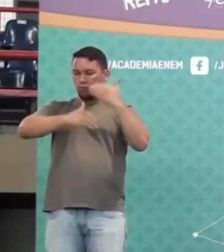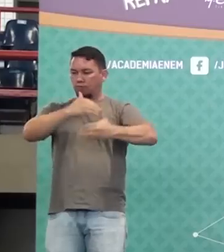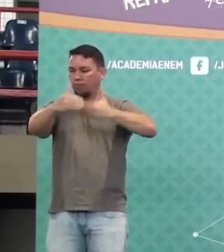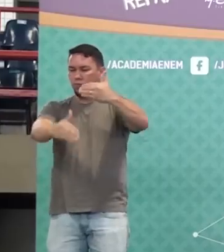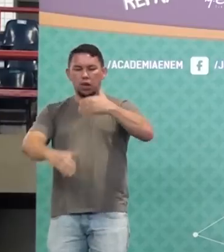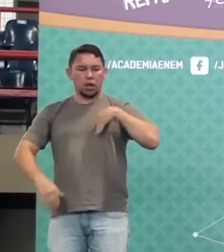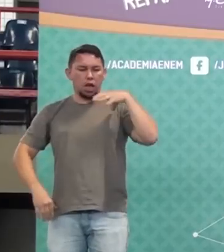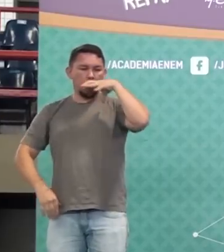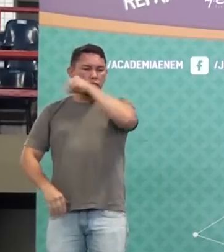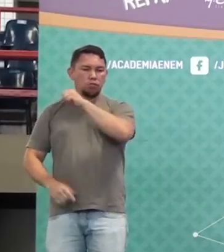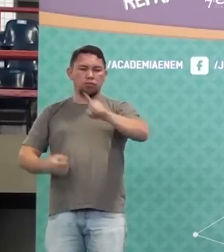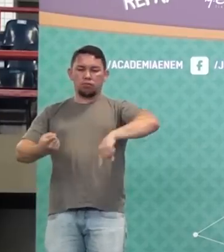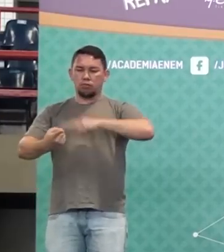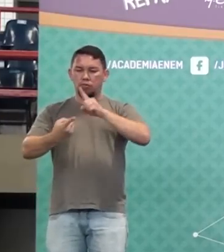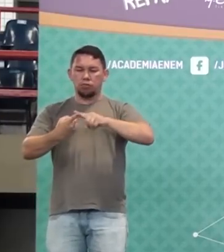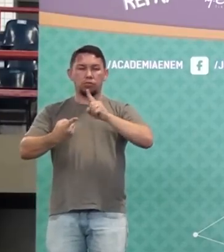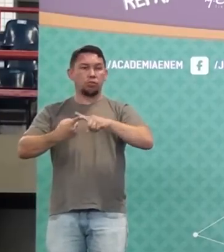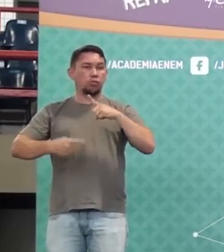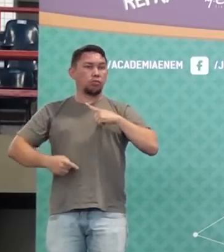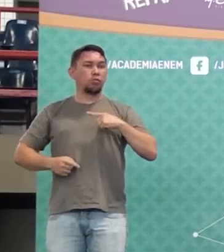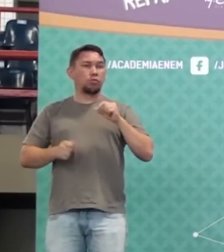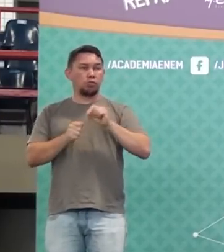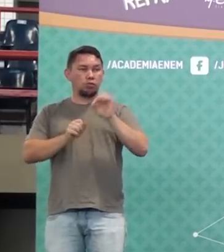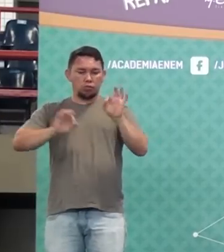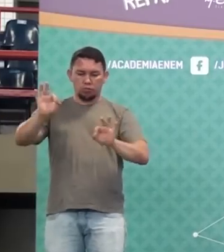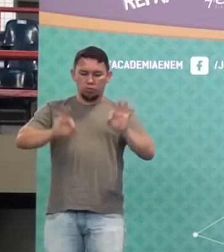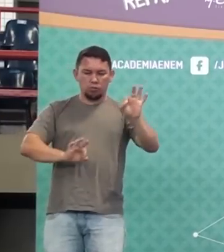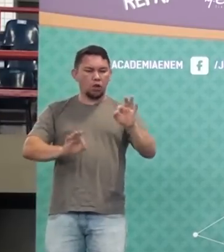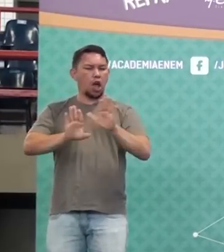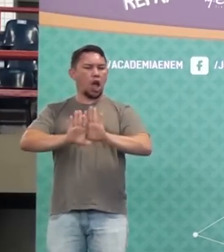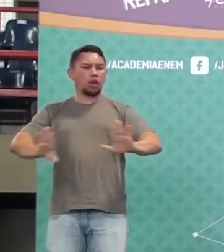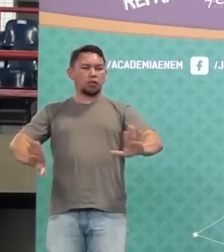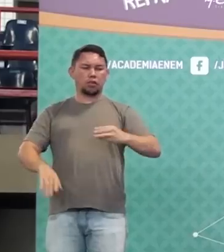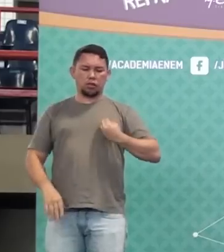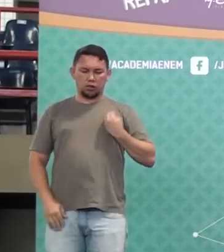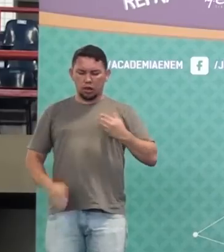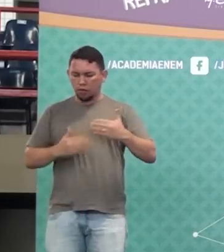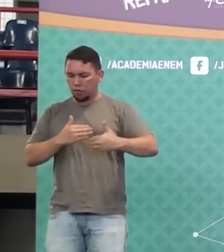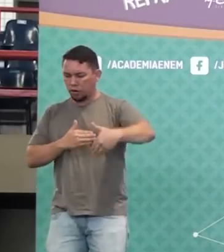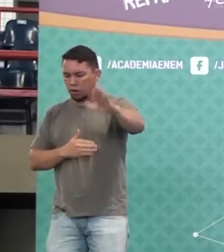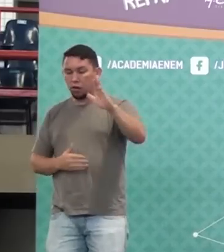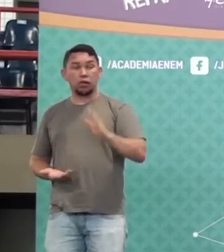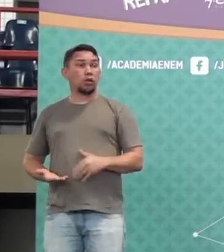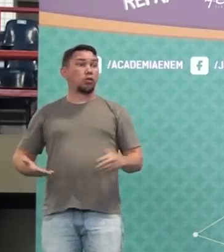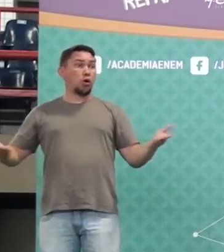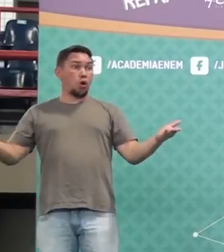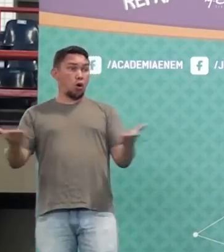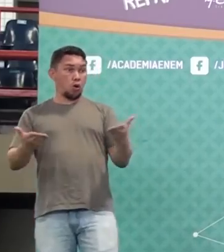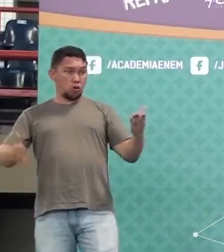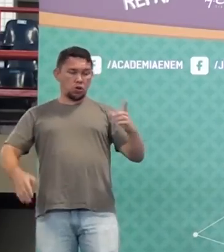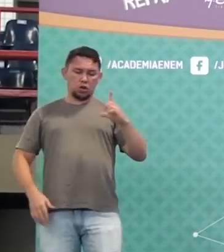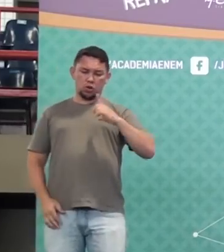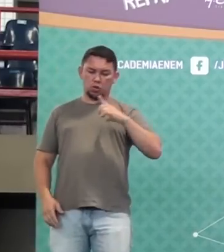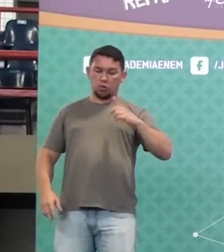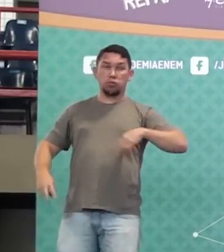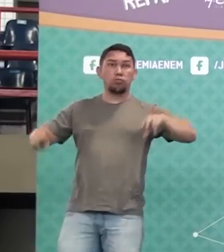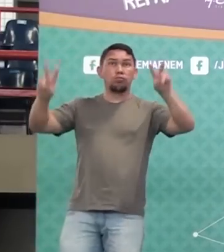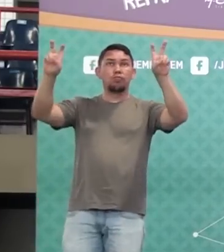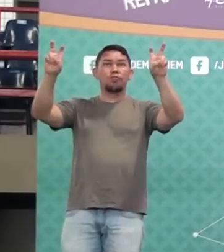mais rápido e façam funcionar, porque é assim que a vida anda. Hoje nós temos um